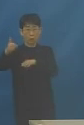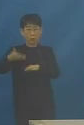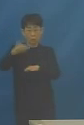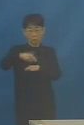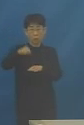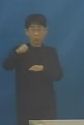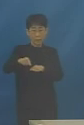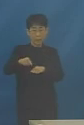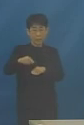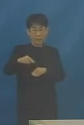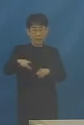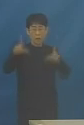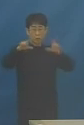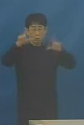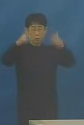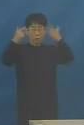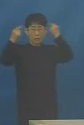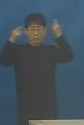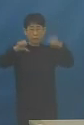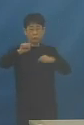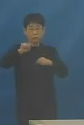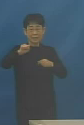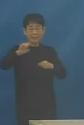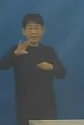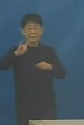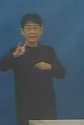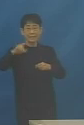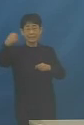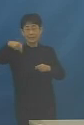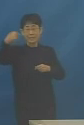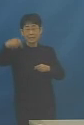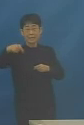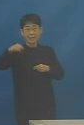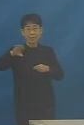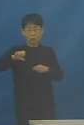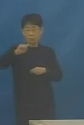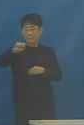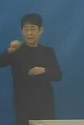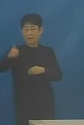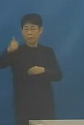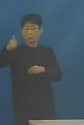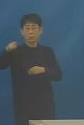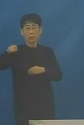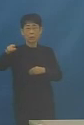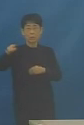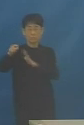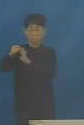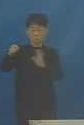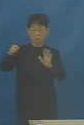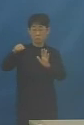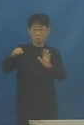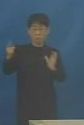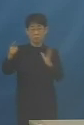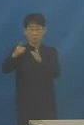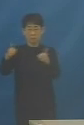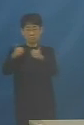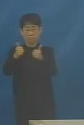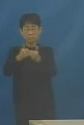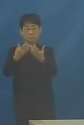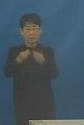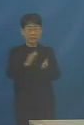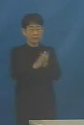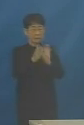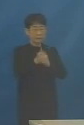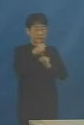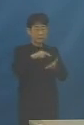大学のサークル先生or の座長としてですね検討させていただき私人もいろいろとあの専門的立場